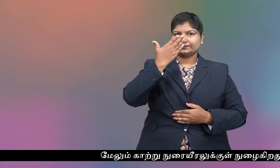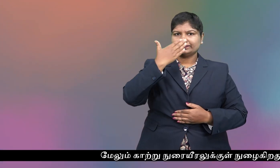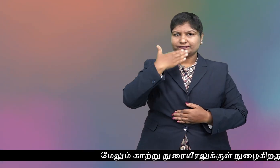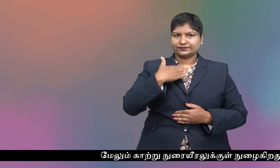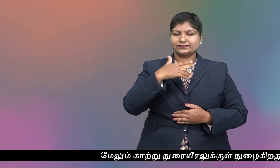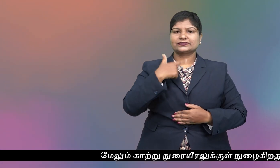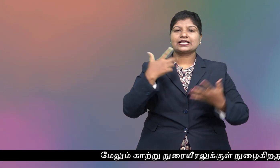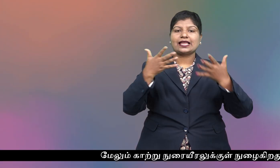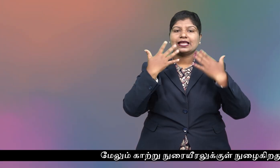நுழைகிறது.